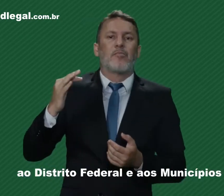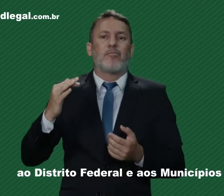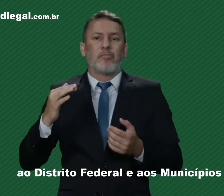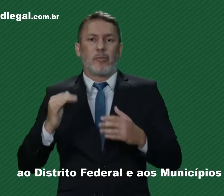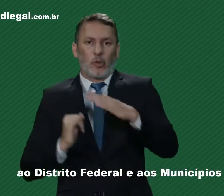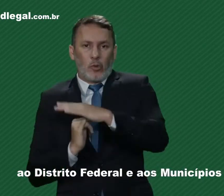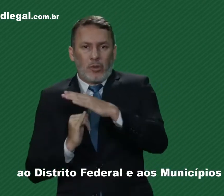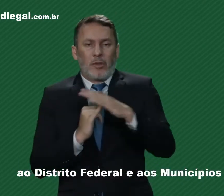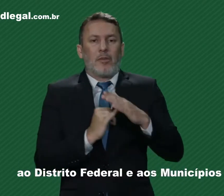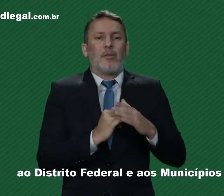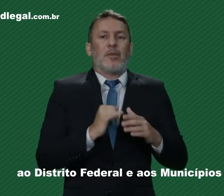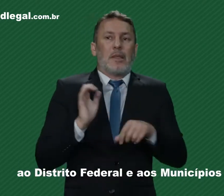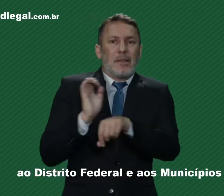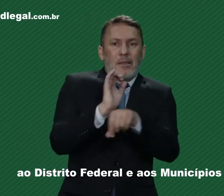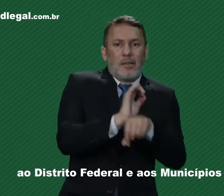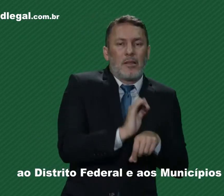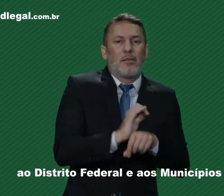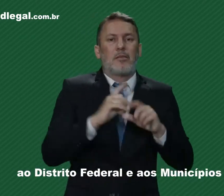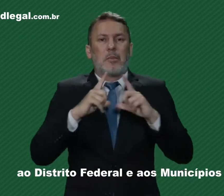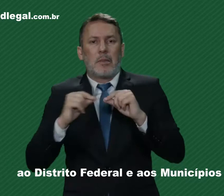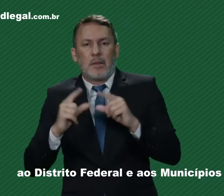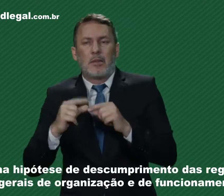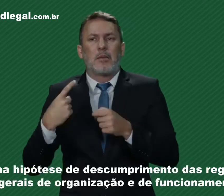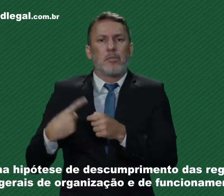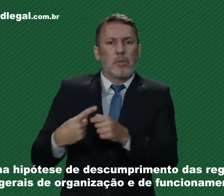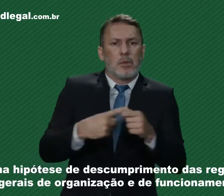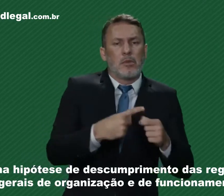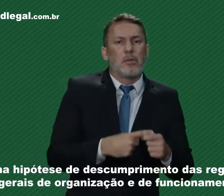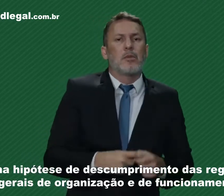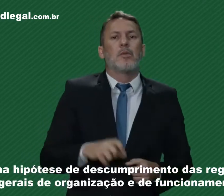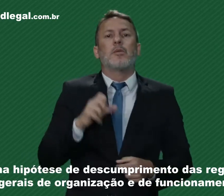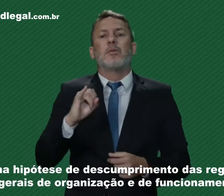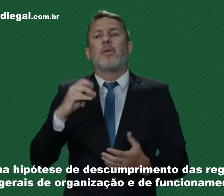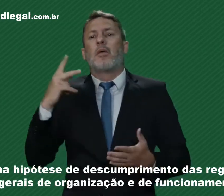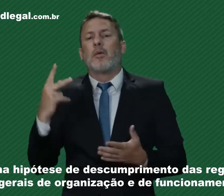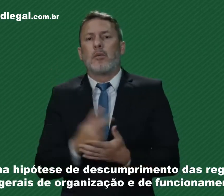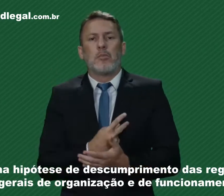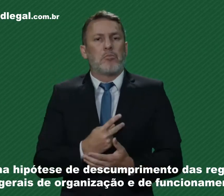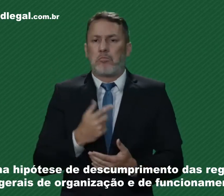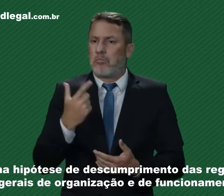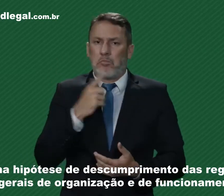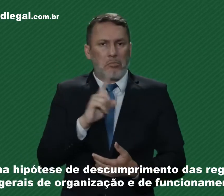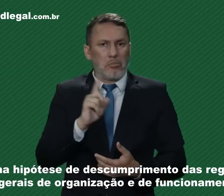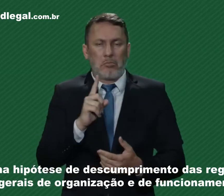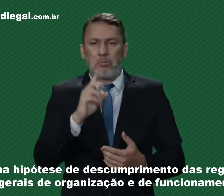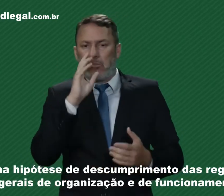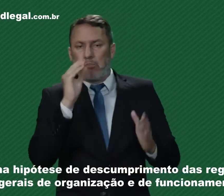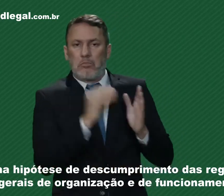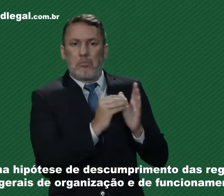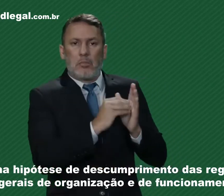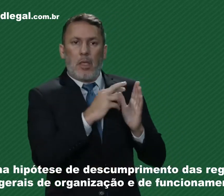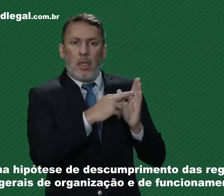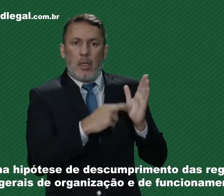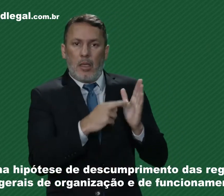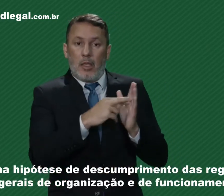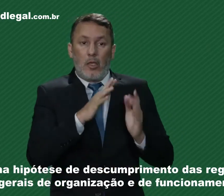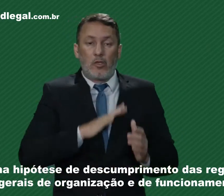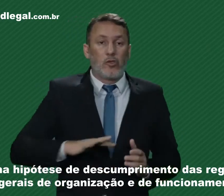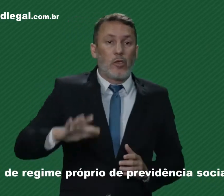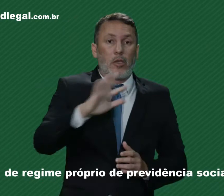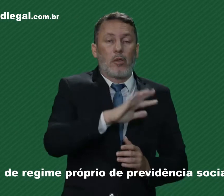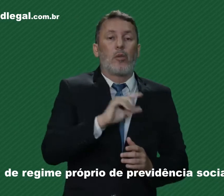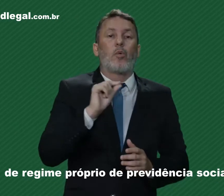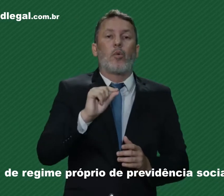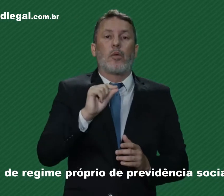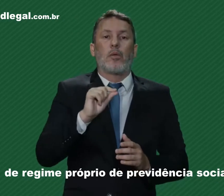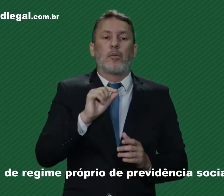Estados, ao Distrito Federal e aos municípios, na hipótese de descumprimento das regras gerais de organização e de